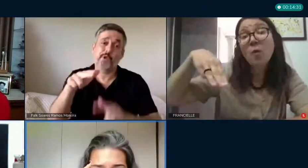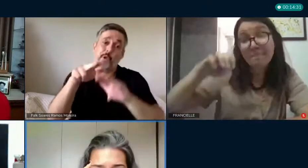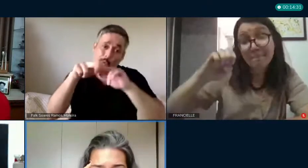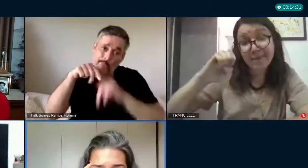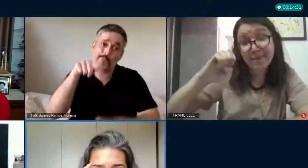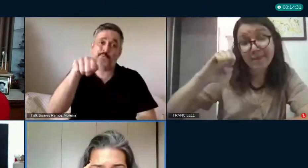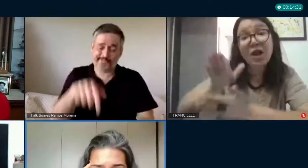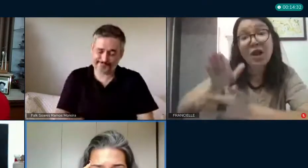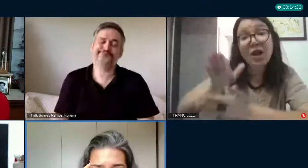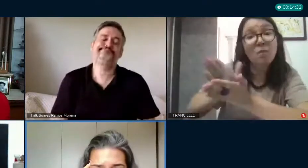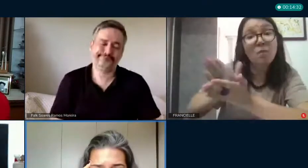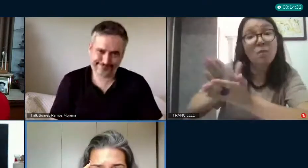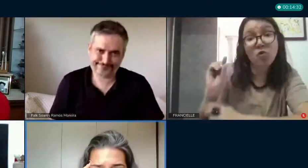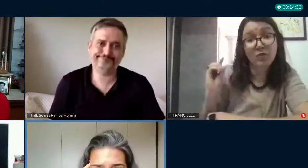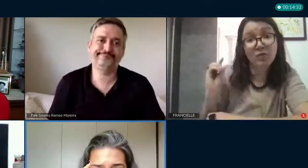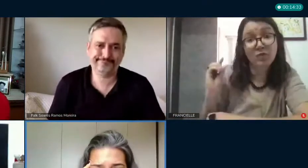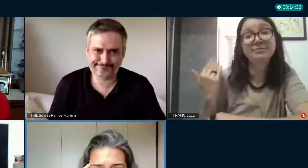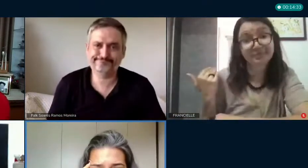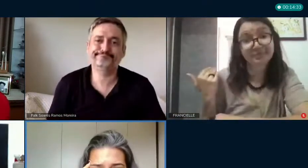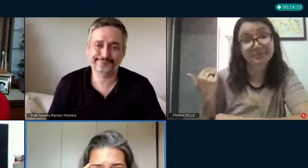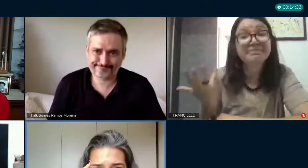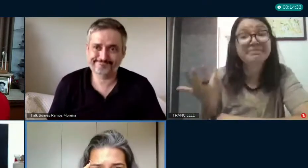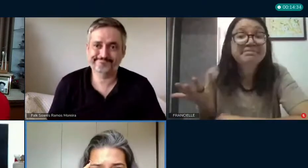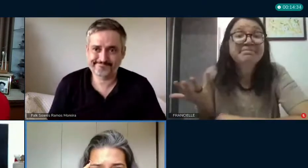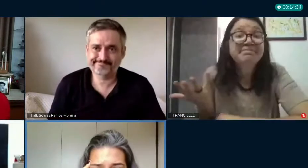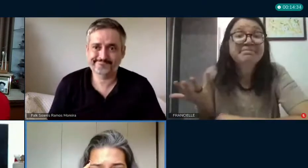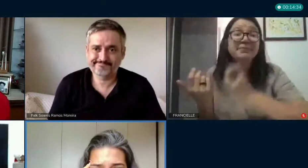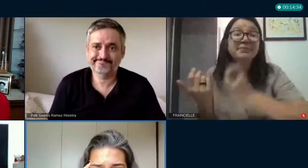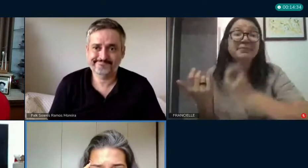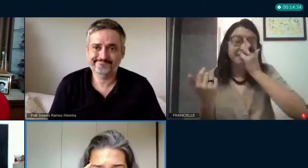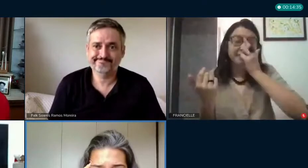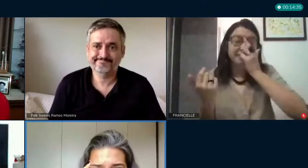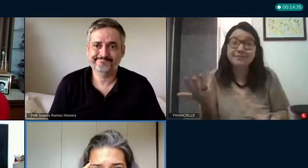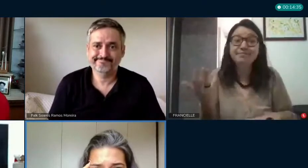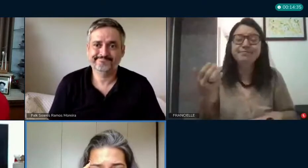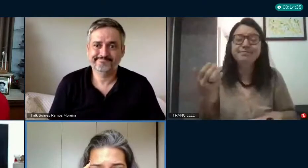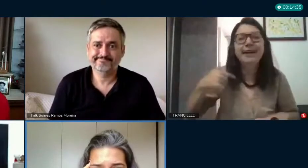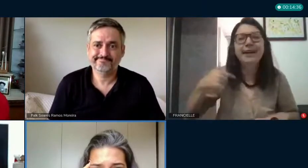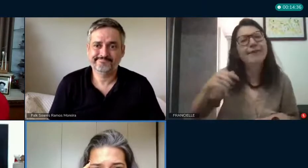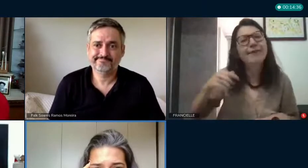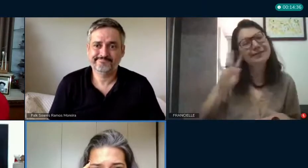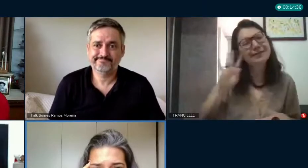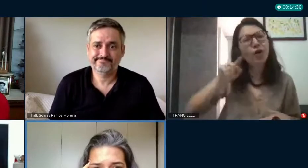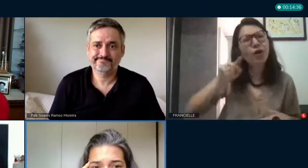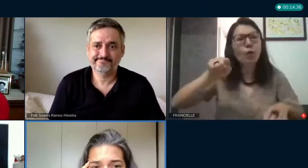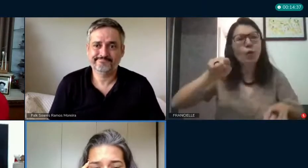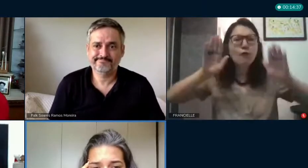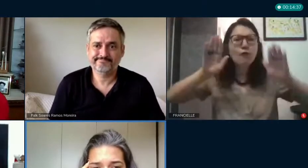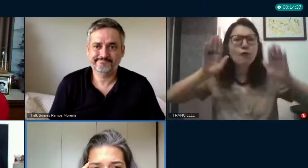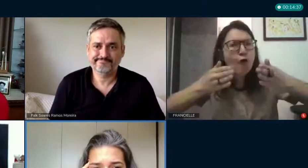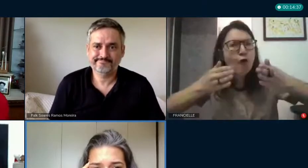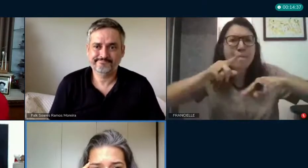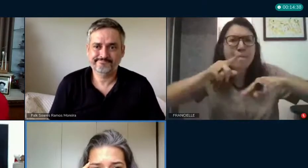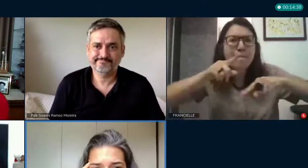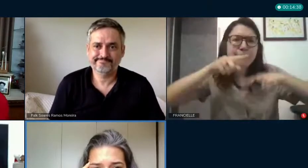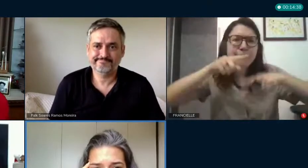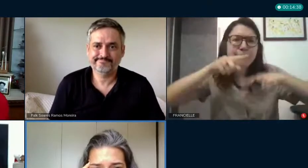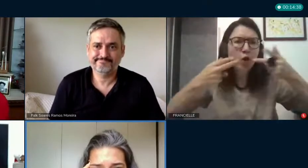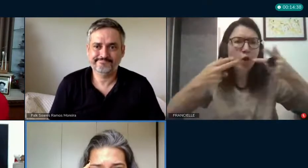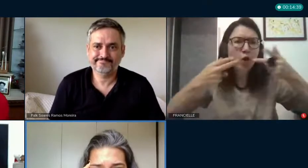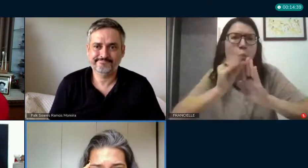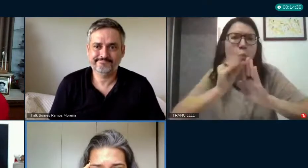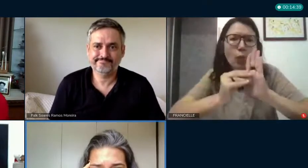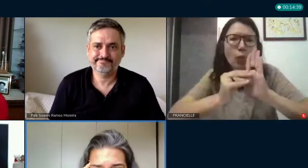Então, talvez a gente buscar alguns materiais que trouxessem informação um pouco mais sobre